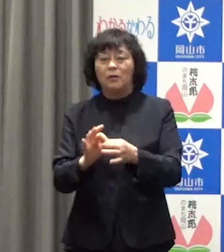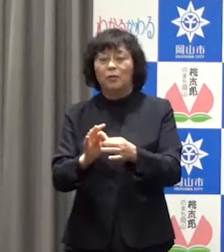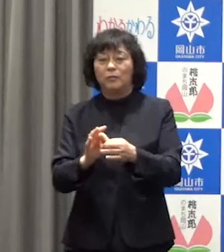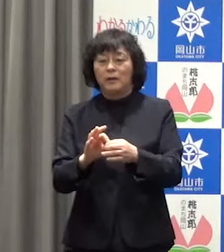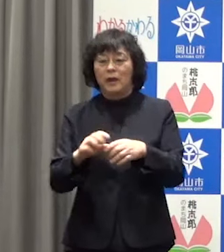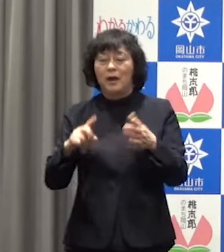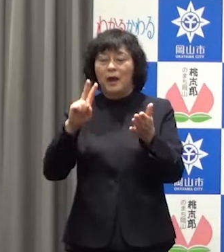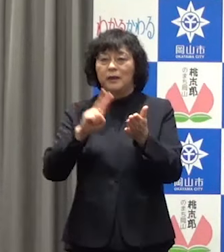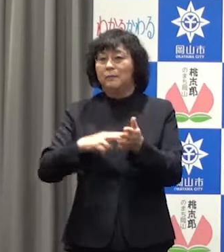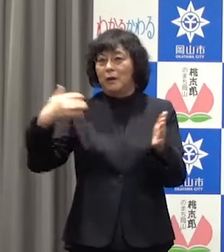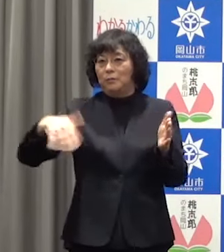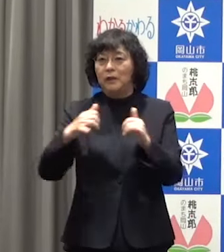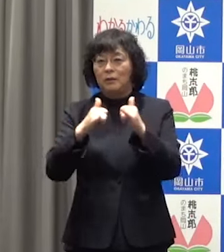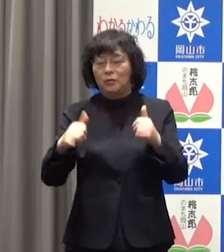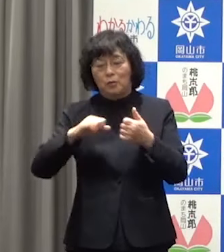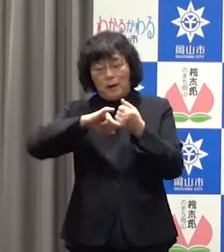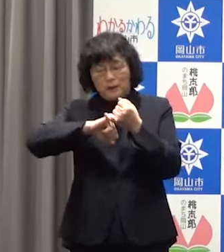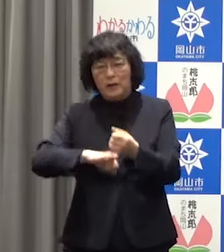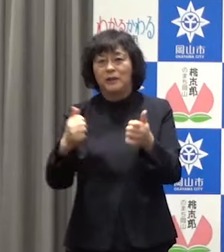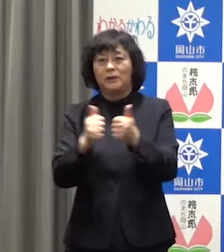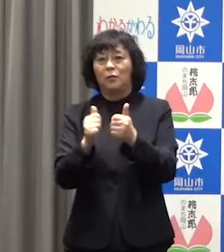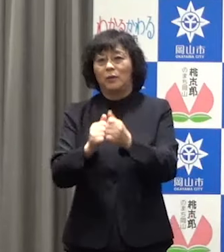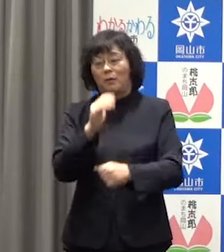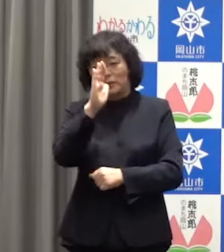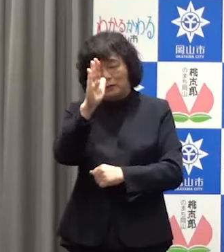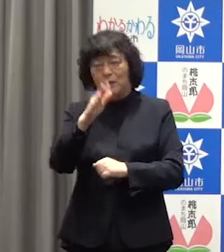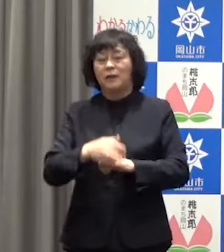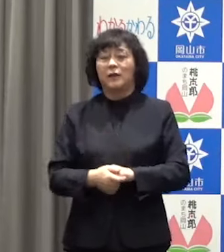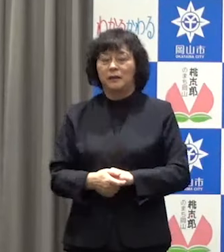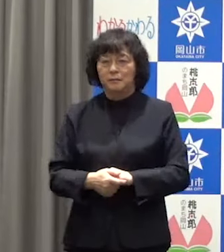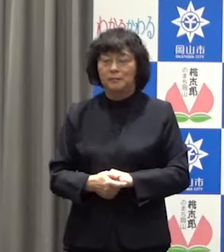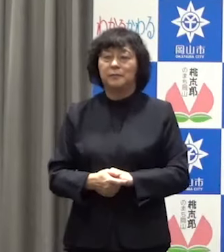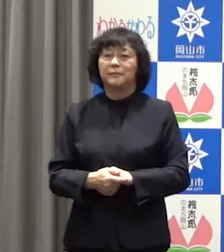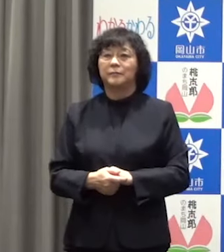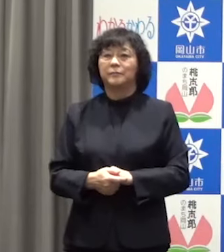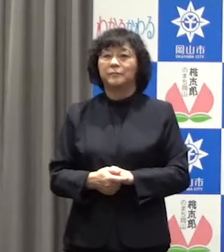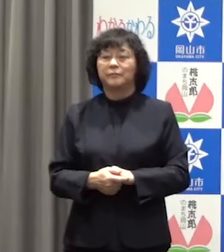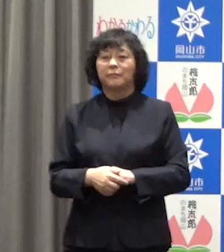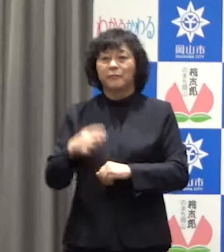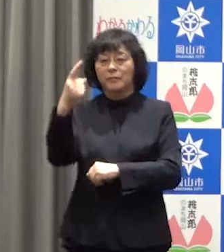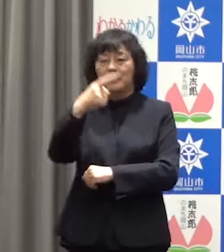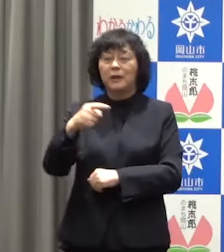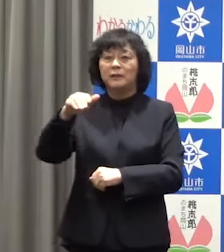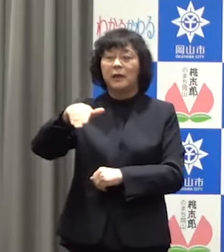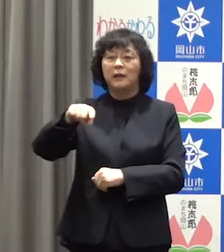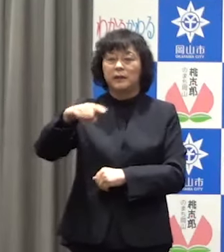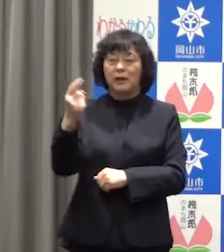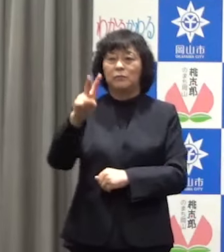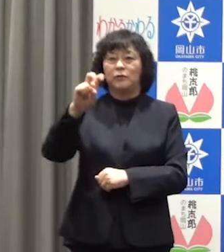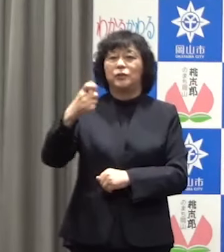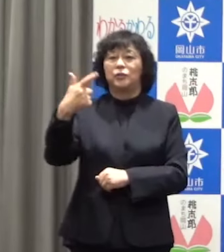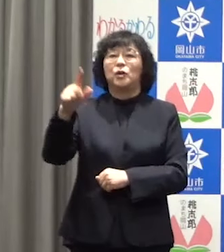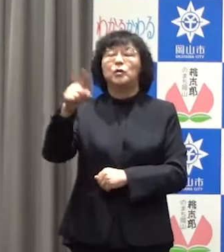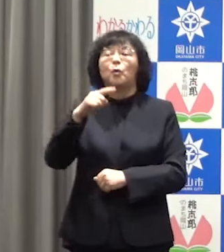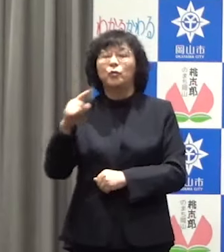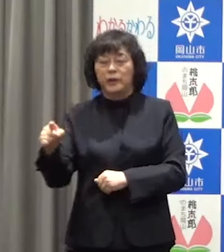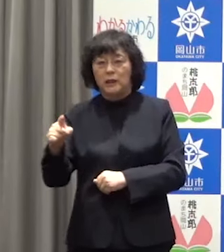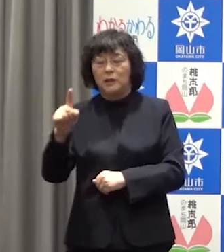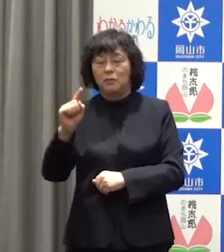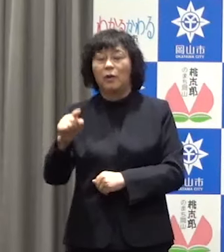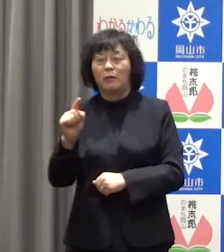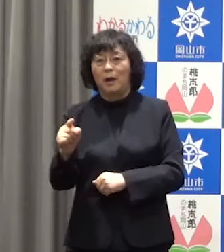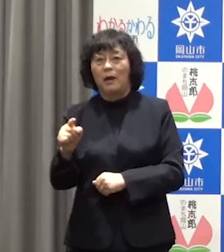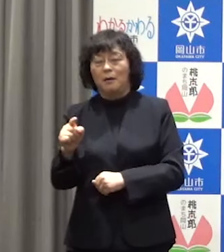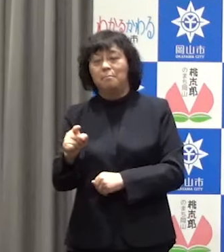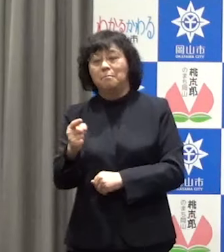していただきたいと思います。入園が決まらなかった児童数の1126人は決して小さな